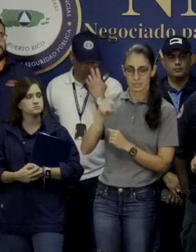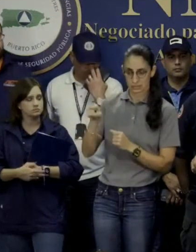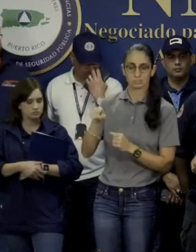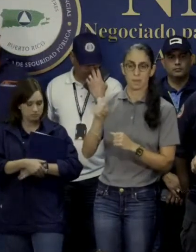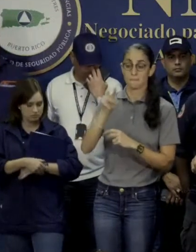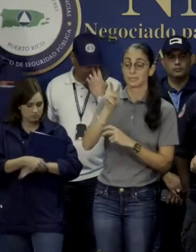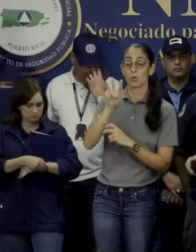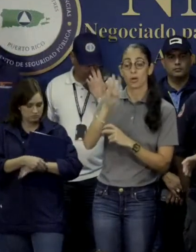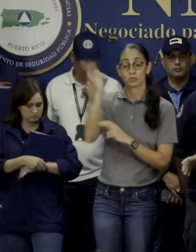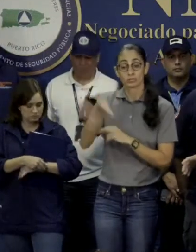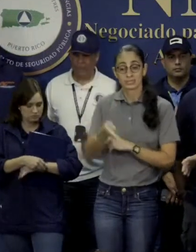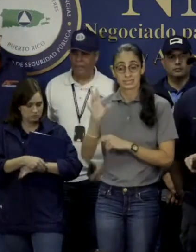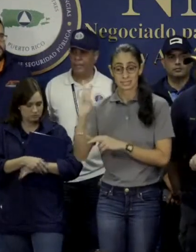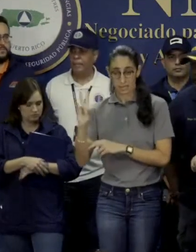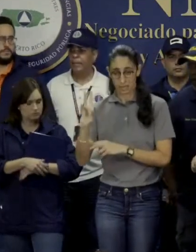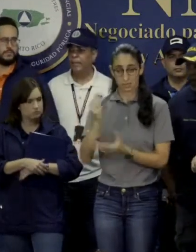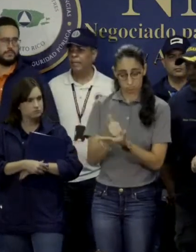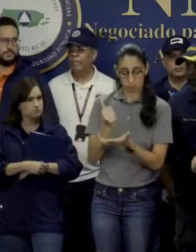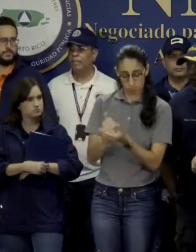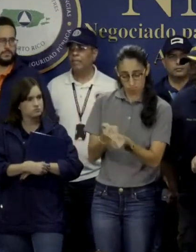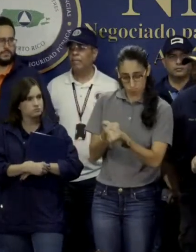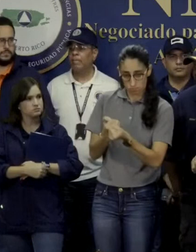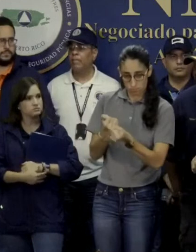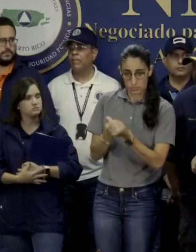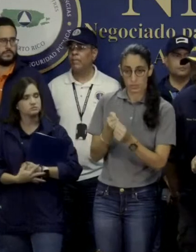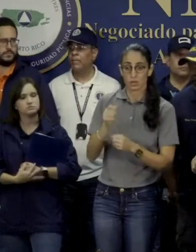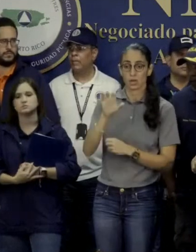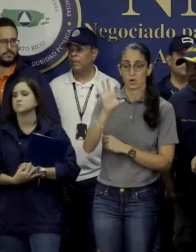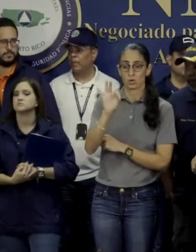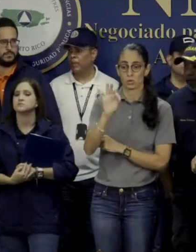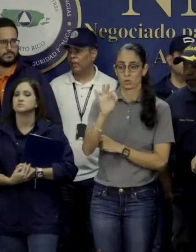7 días con su número tradicional, el